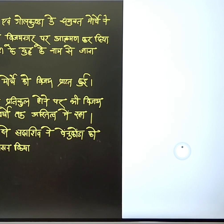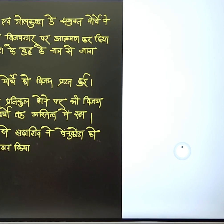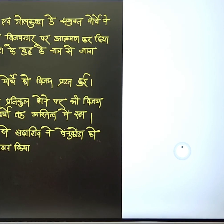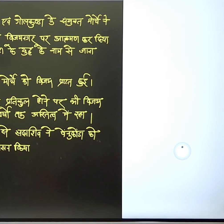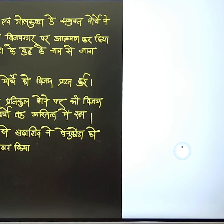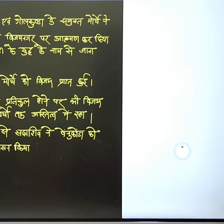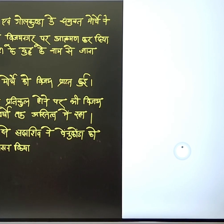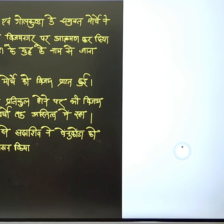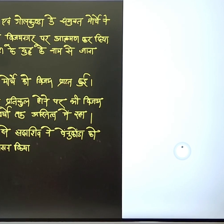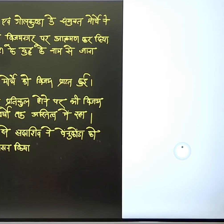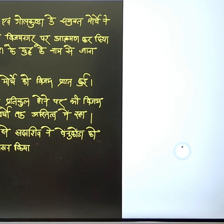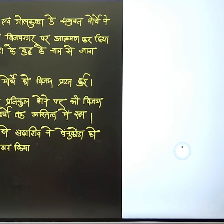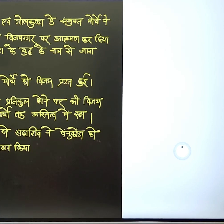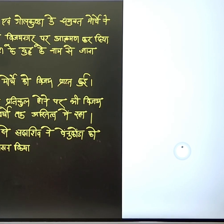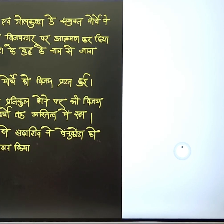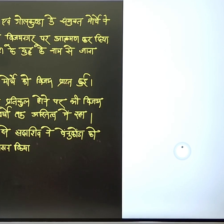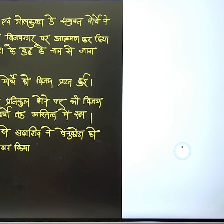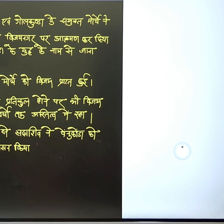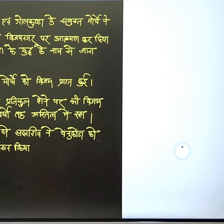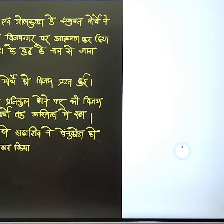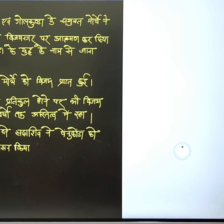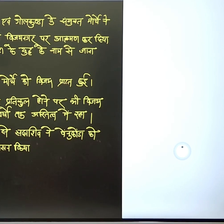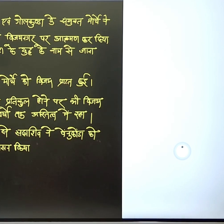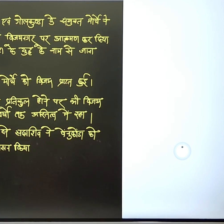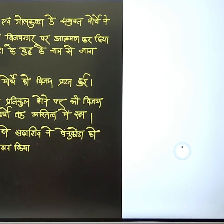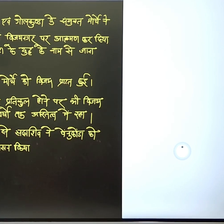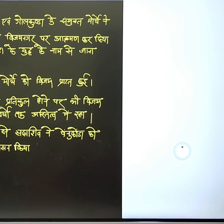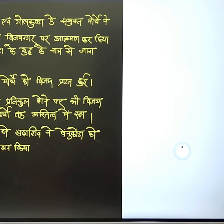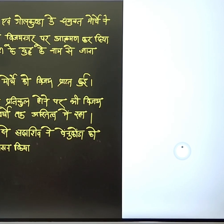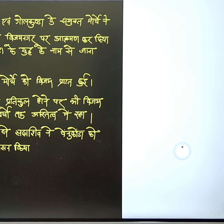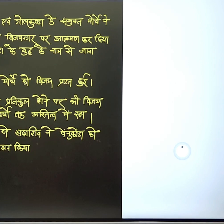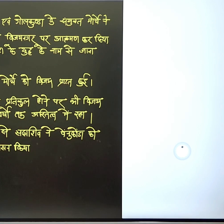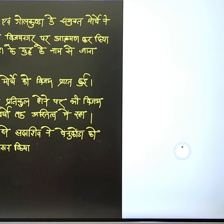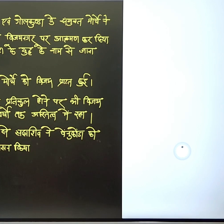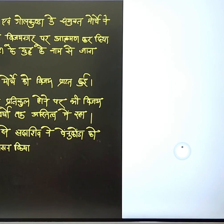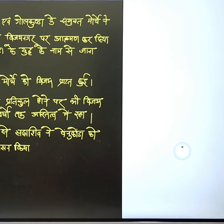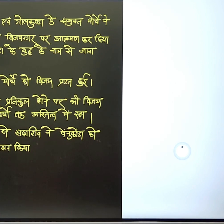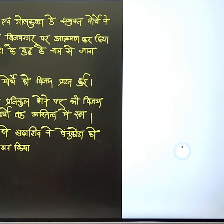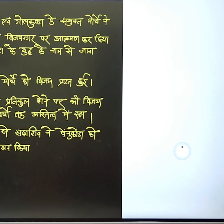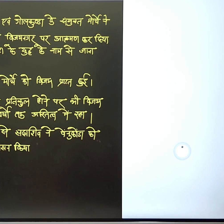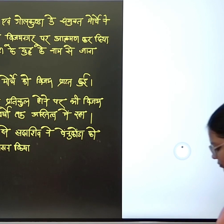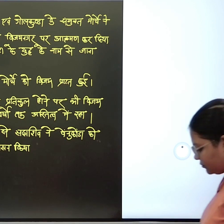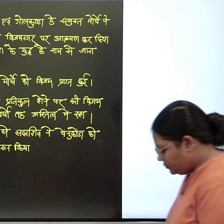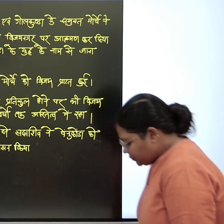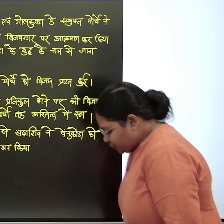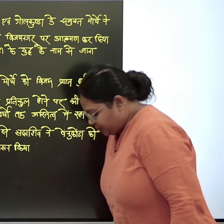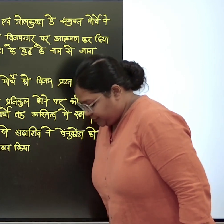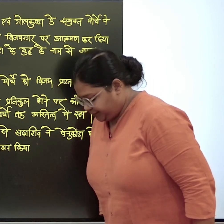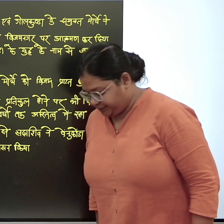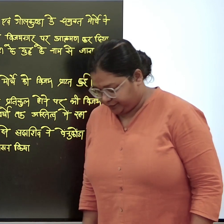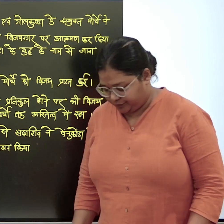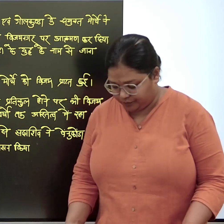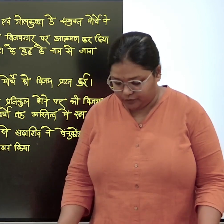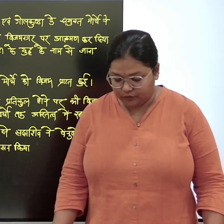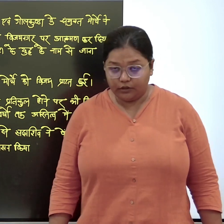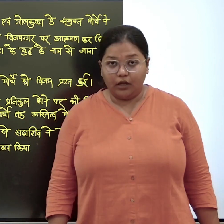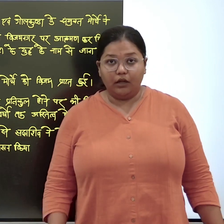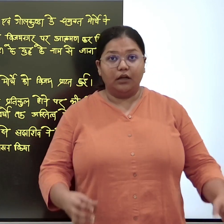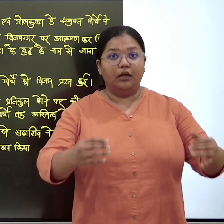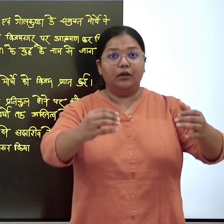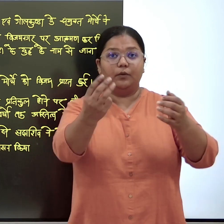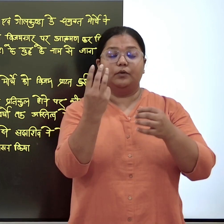एवं गोलकुंडा के संयुक्त मोर्चे ने 25 जनवरी 1565 को विजयनगर